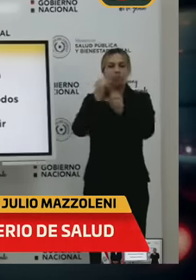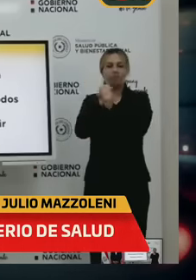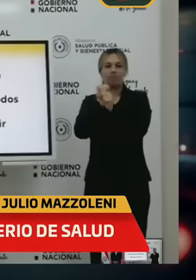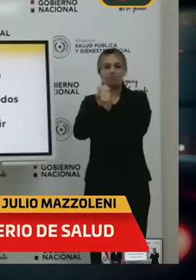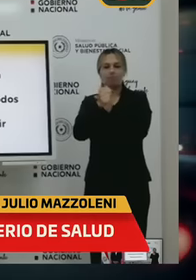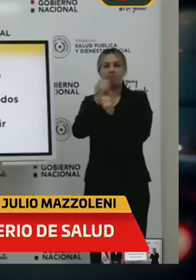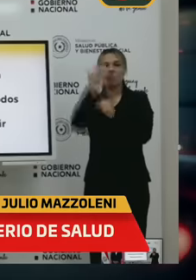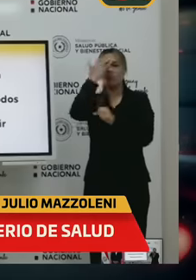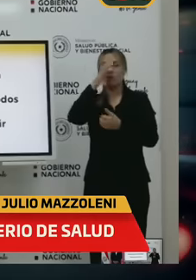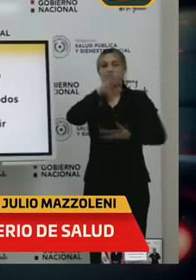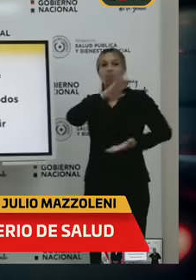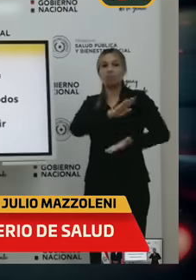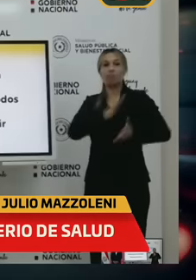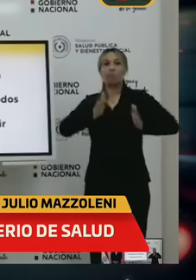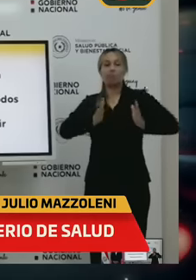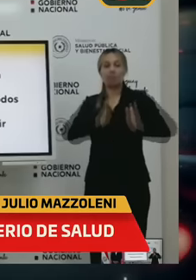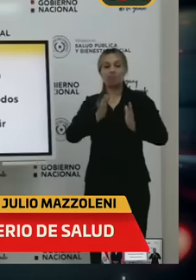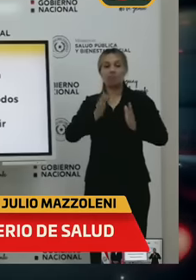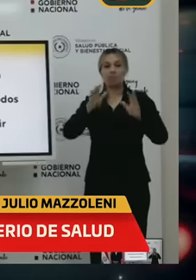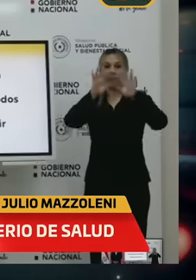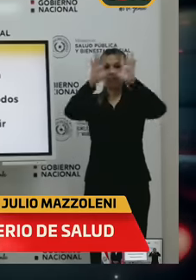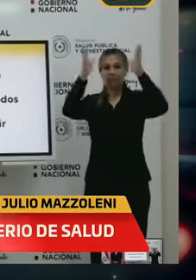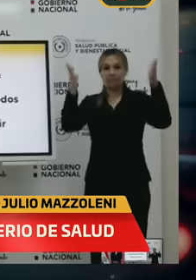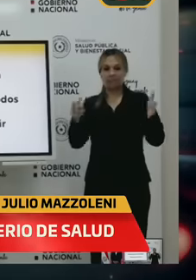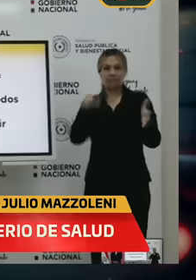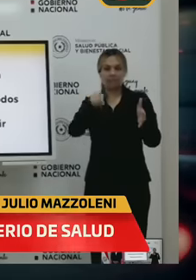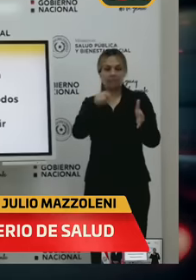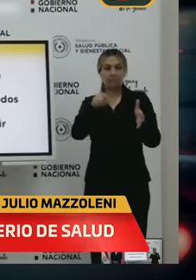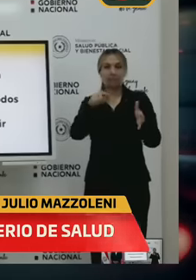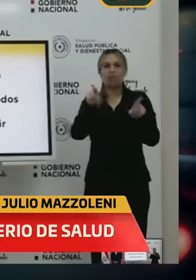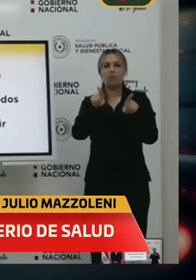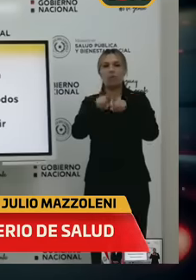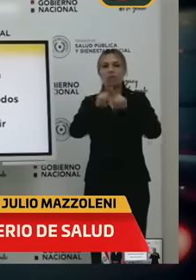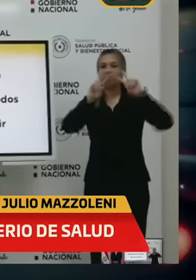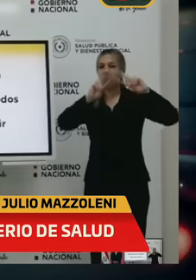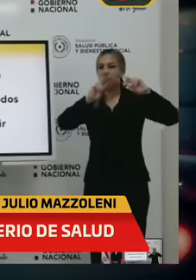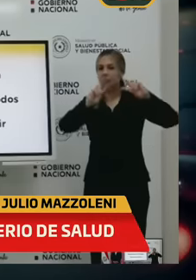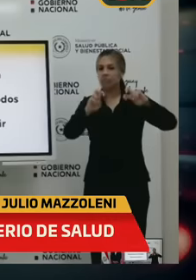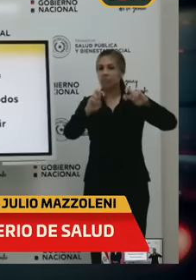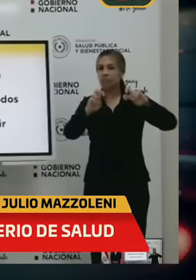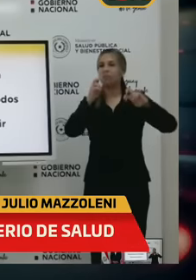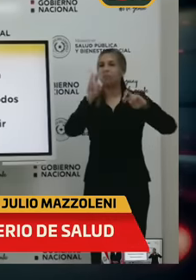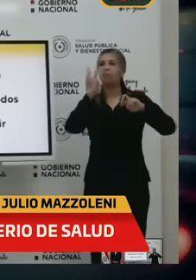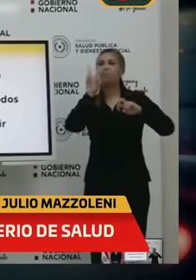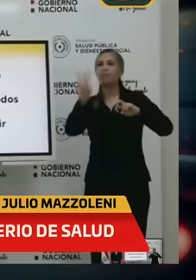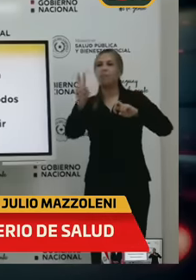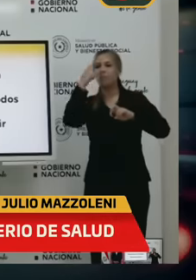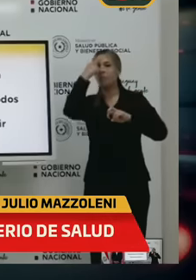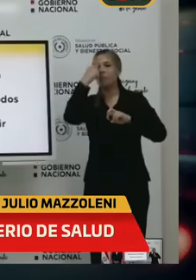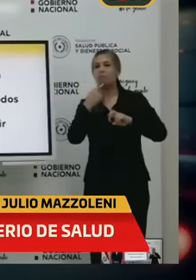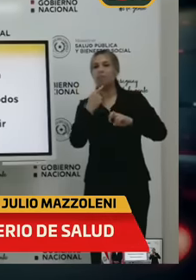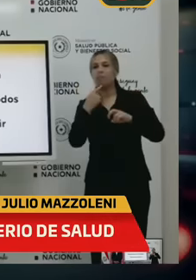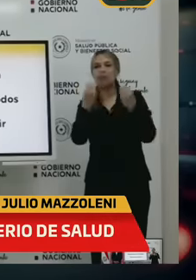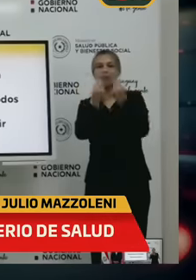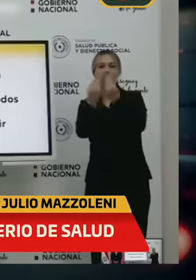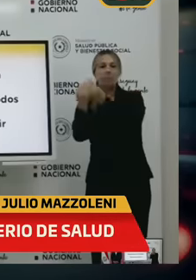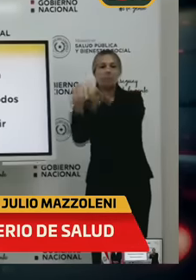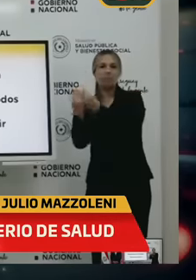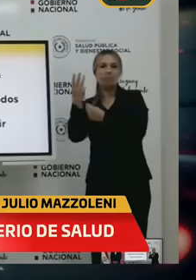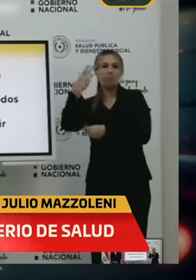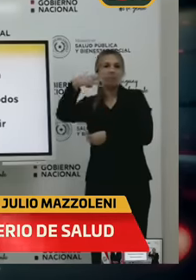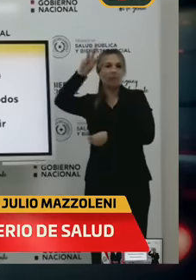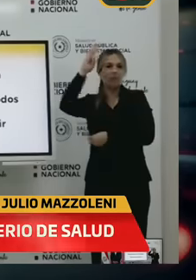estos mamógrafos o equipos tienen que estudiarse en base también al perfil de la población, a la cantidad de la población, la